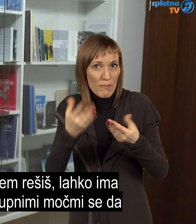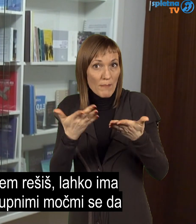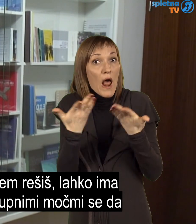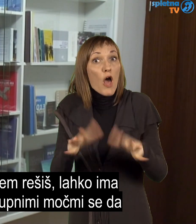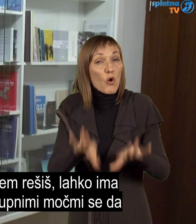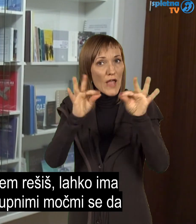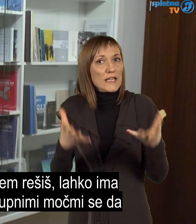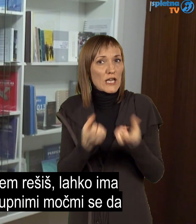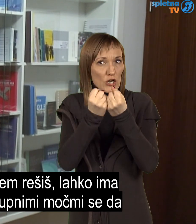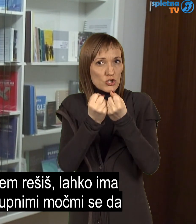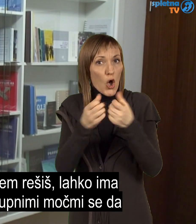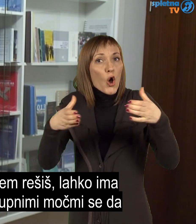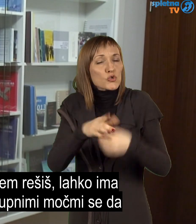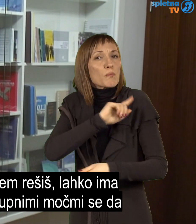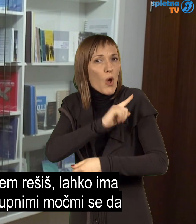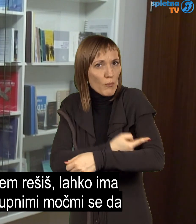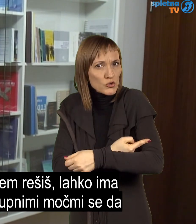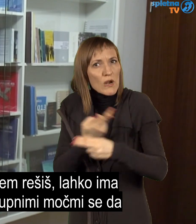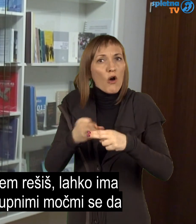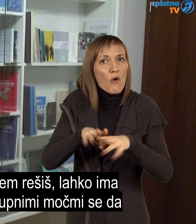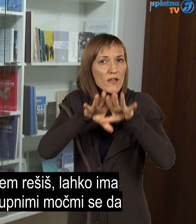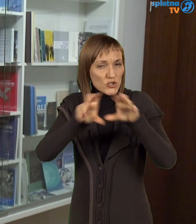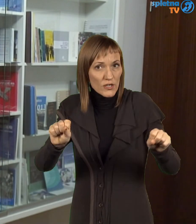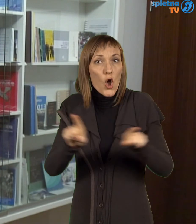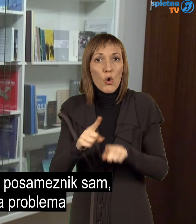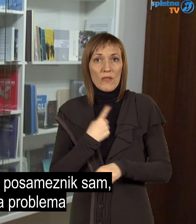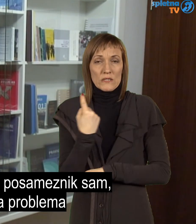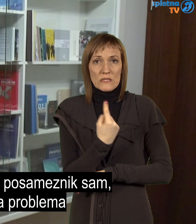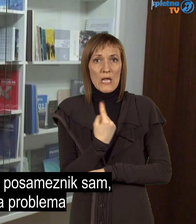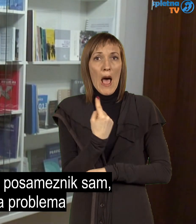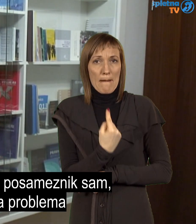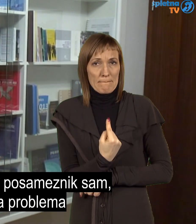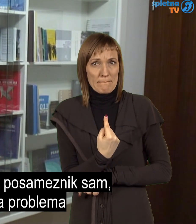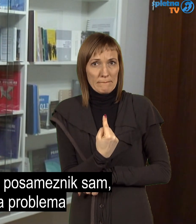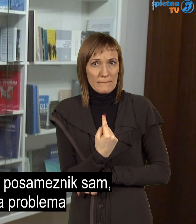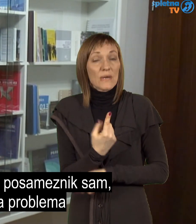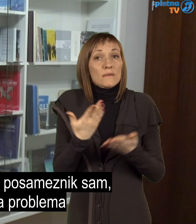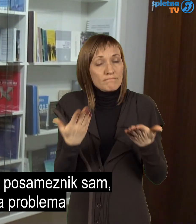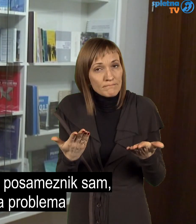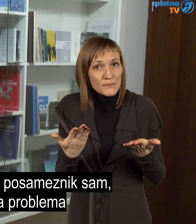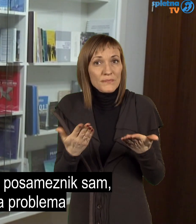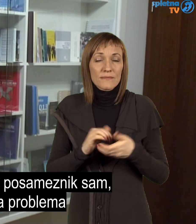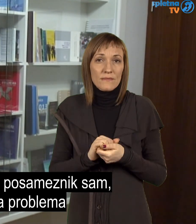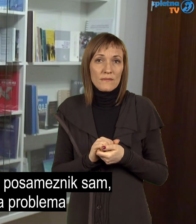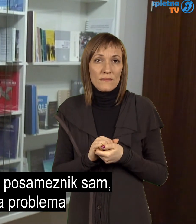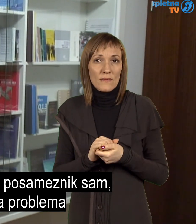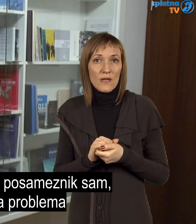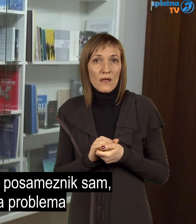lahko ima kdo rešitev zanj, s skupnimi močmi se da tudi več narediti kot posameznik sam. In